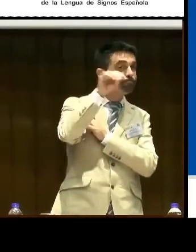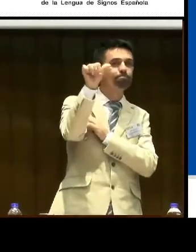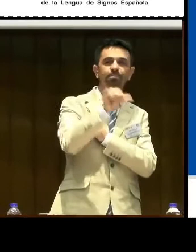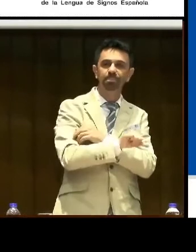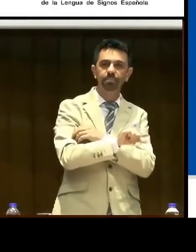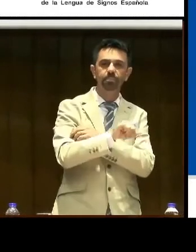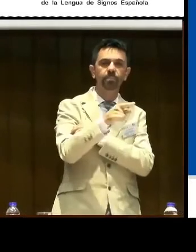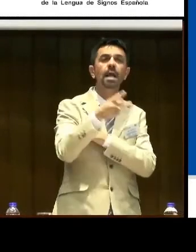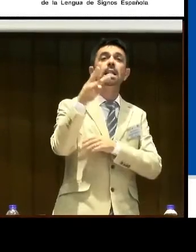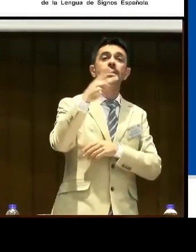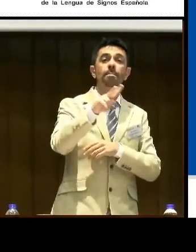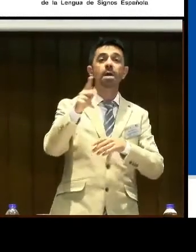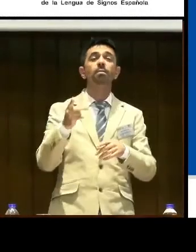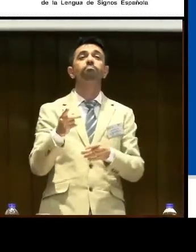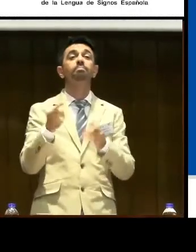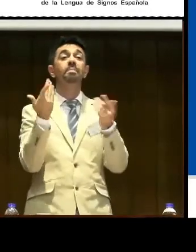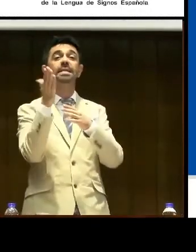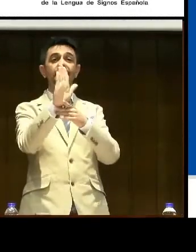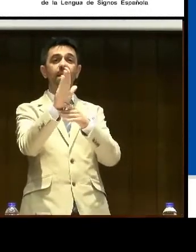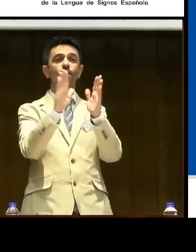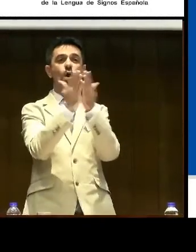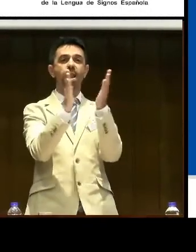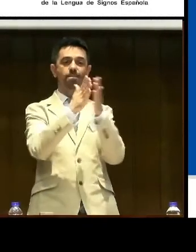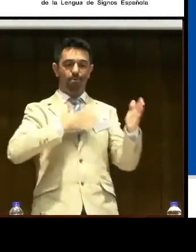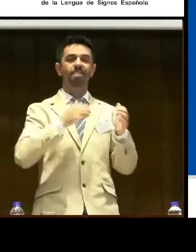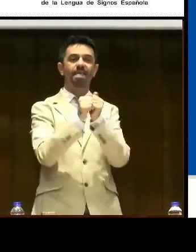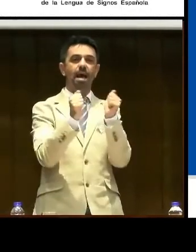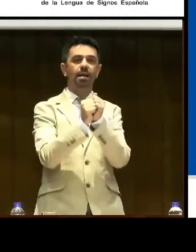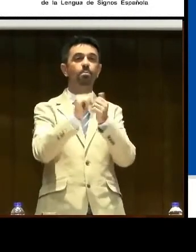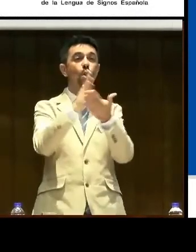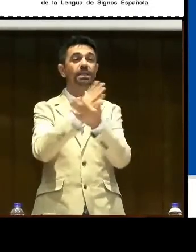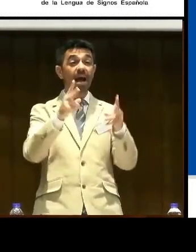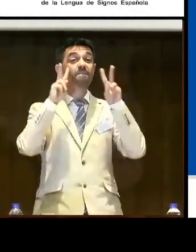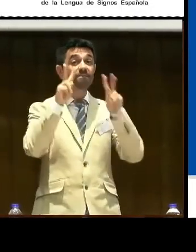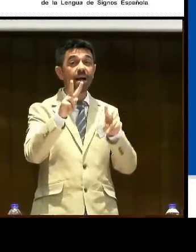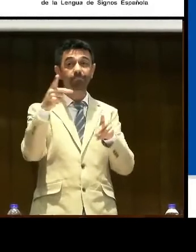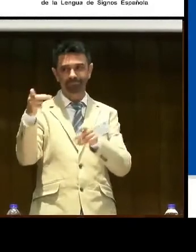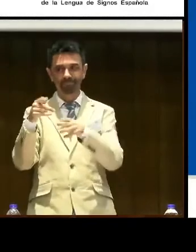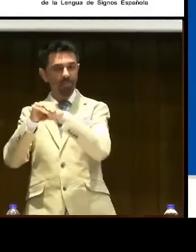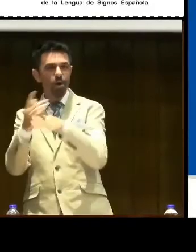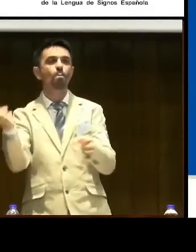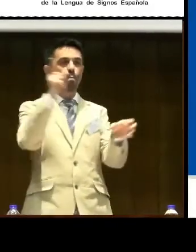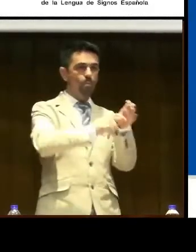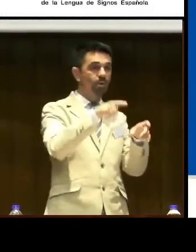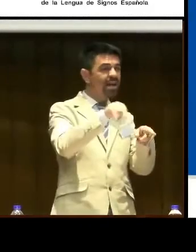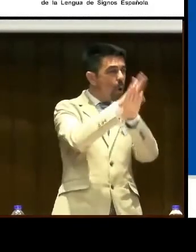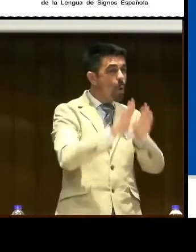También asistió a la presentación del libro Ver la poesía, la última intervención de Ángel en